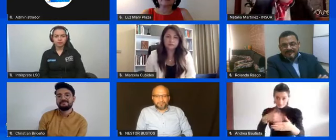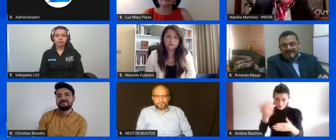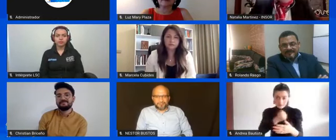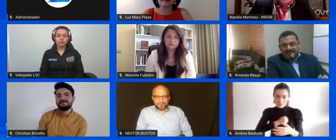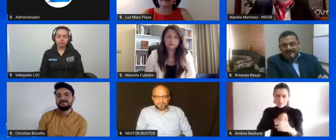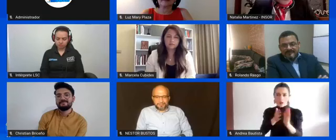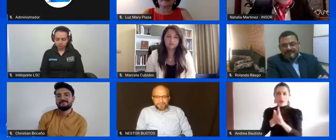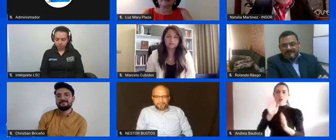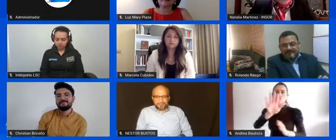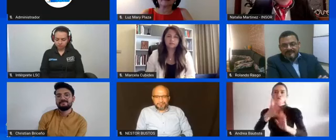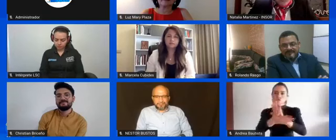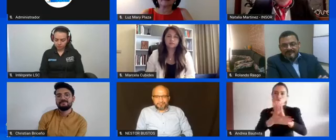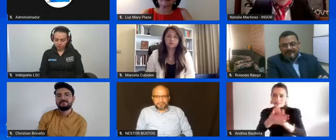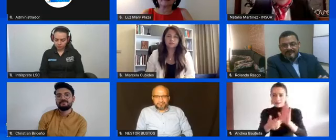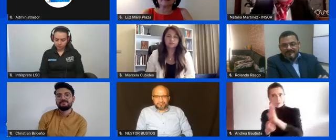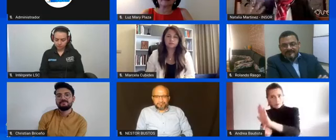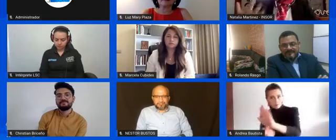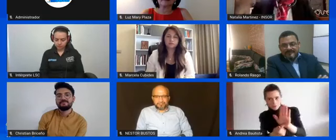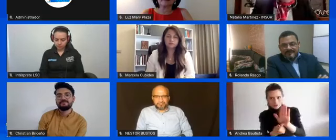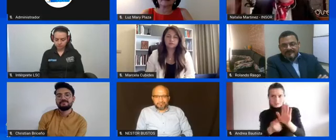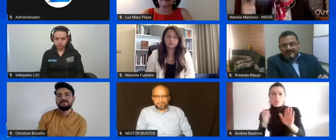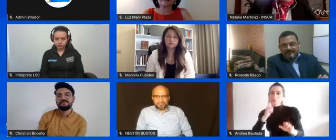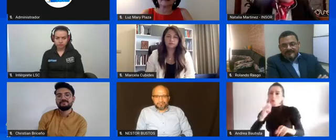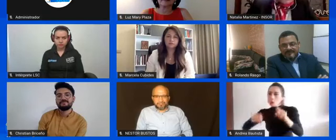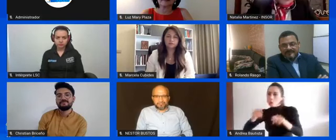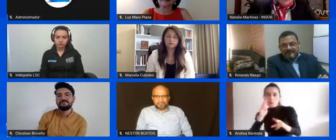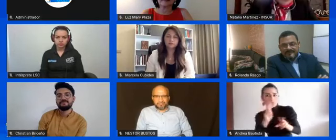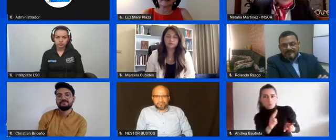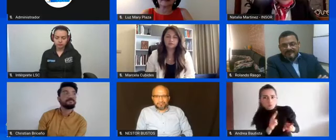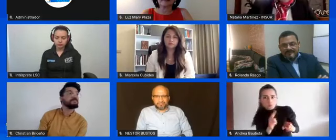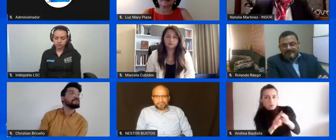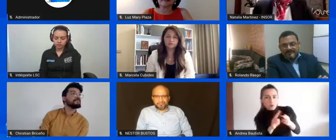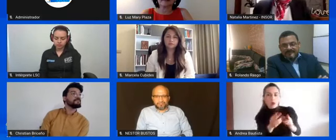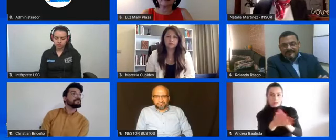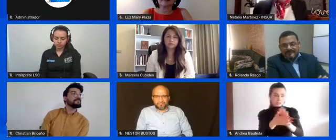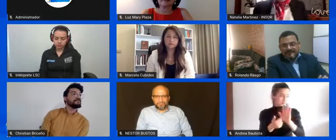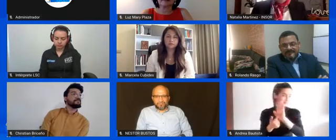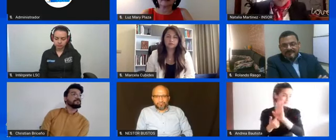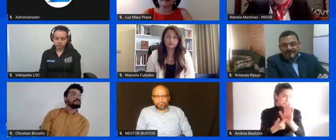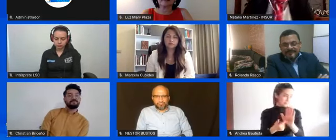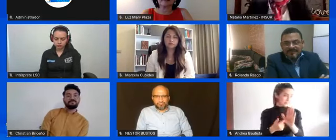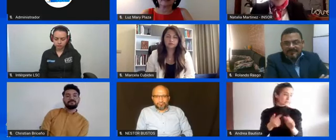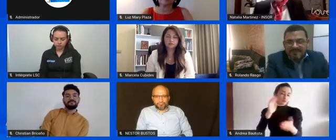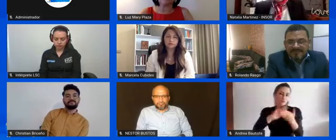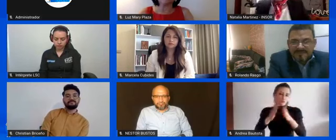a todas las personas sordas que también nos están viendo y para que saludes también a la comunidad.